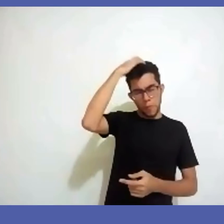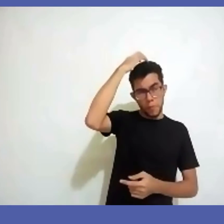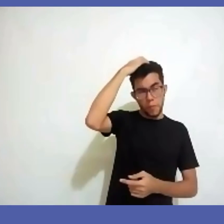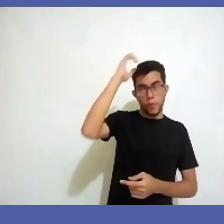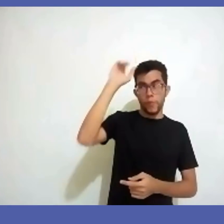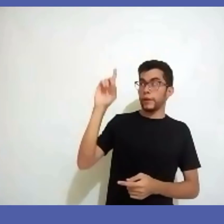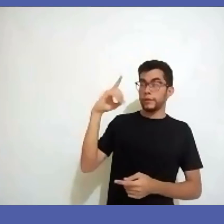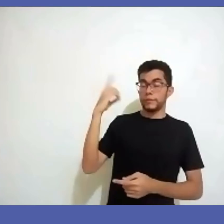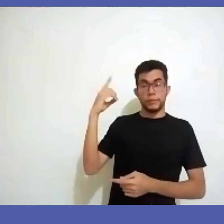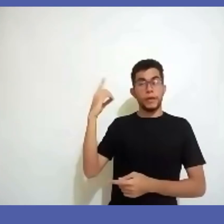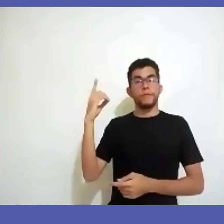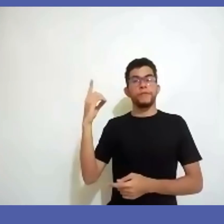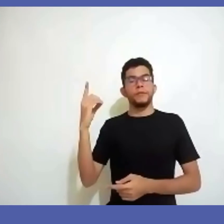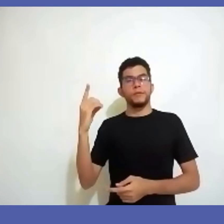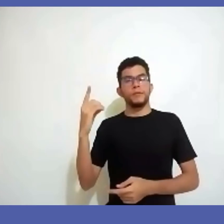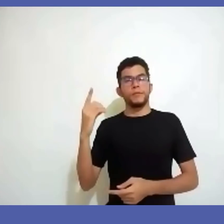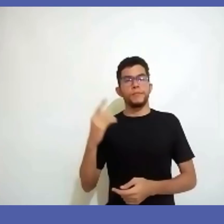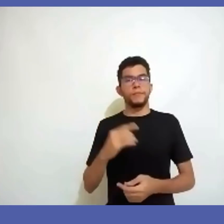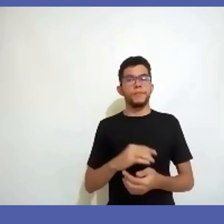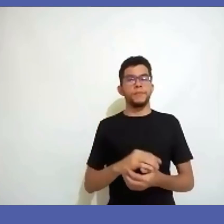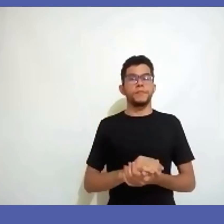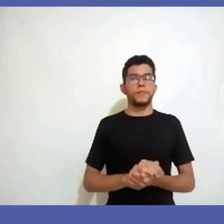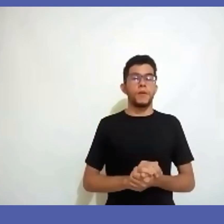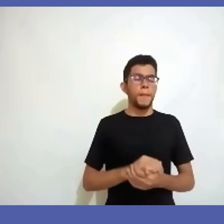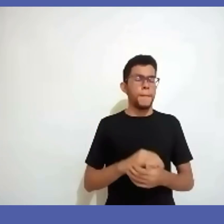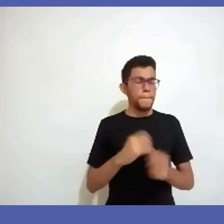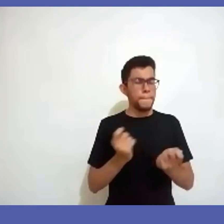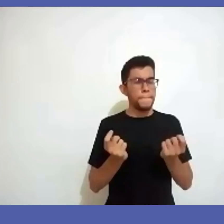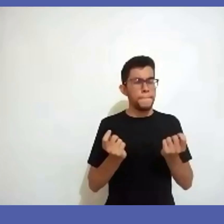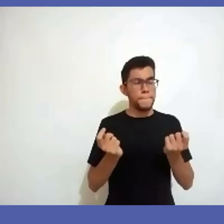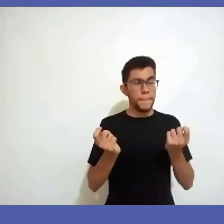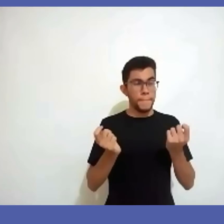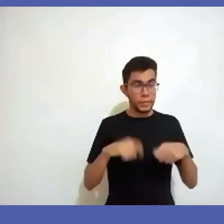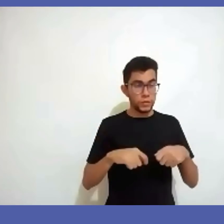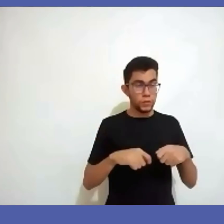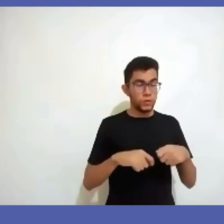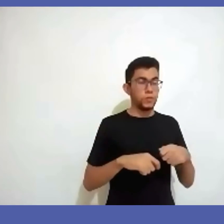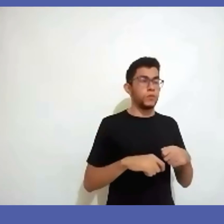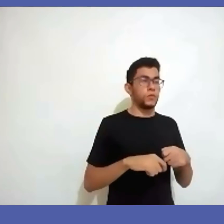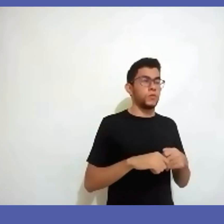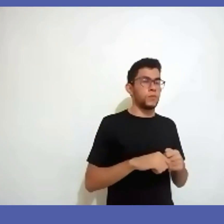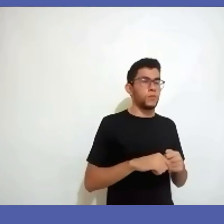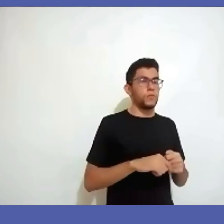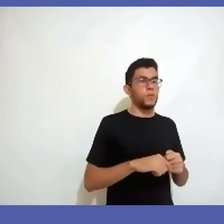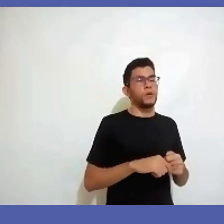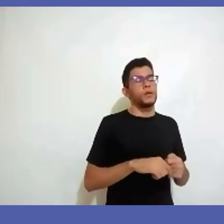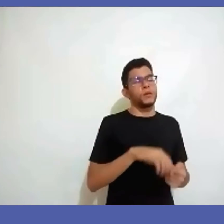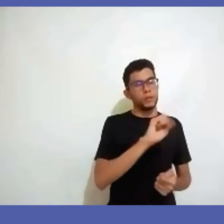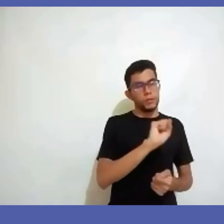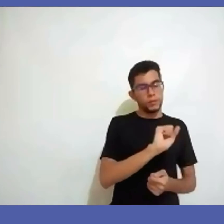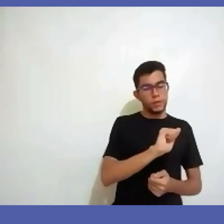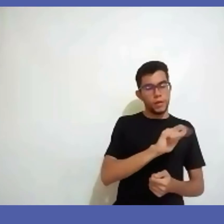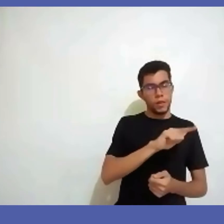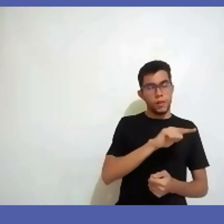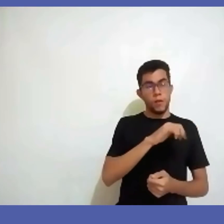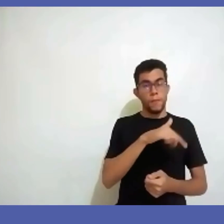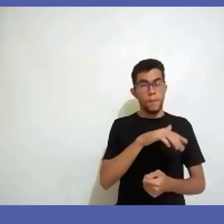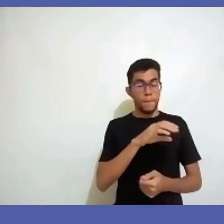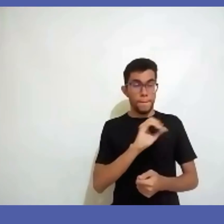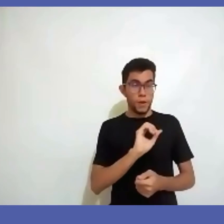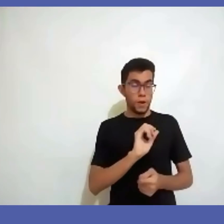como ali permitiu que Salomão levantasse o templo, e a glória do Senhor encheu o templo.